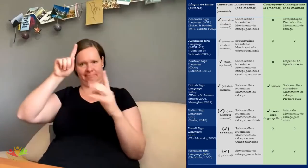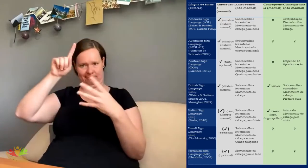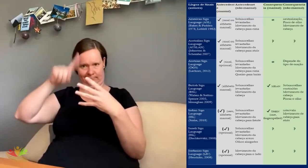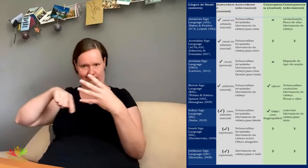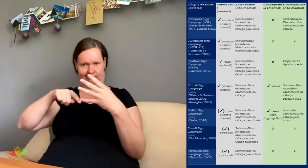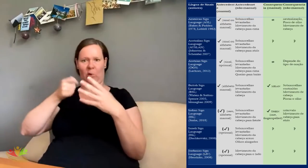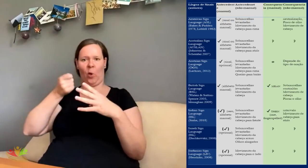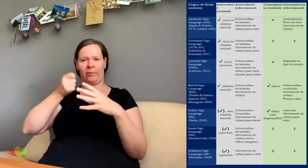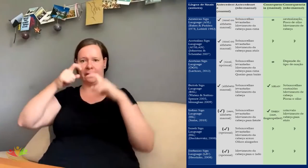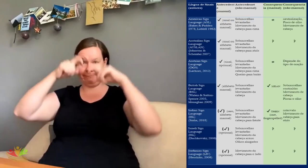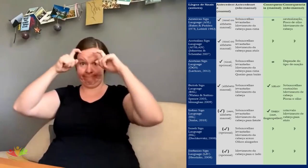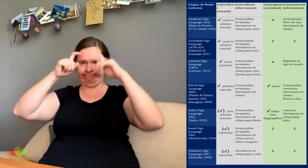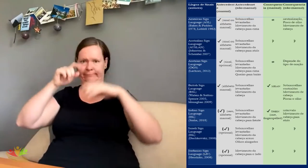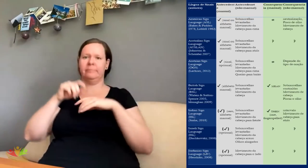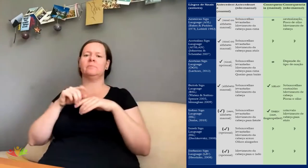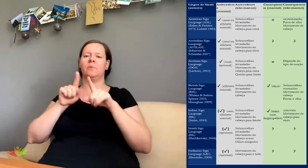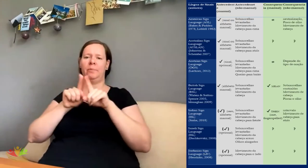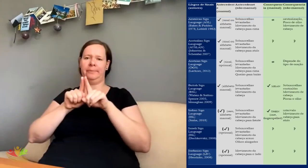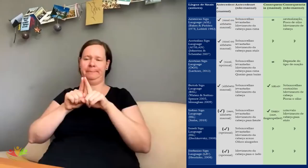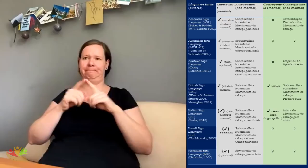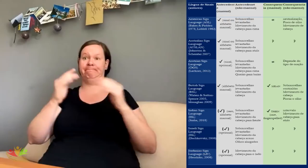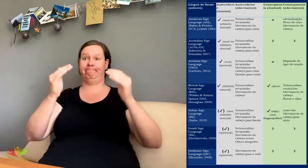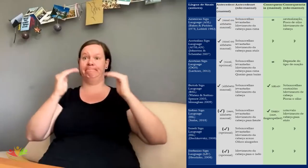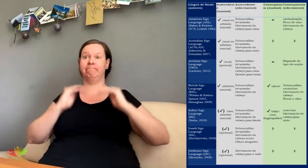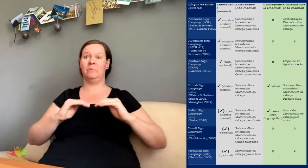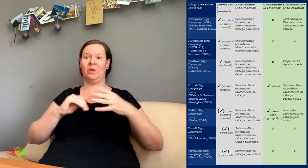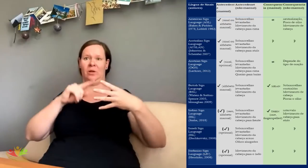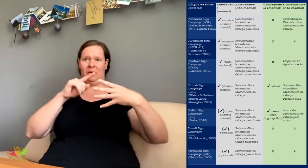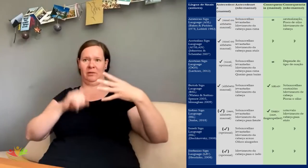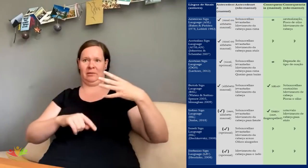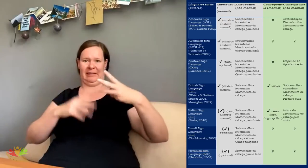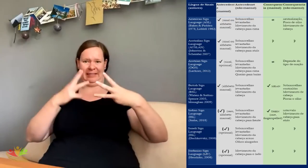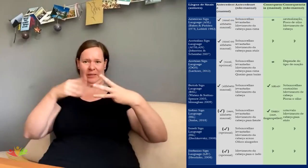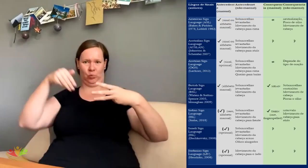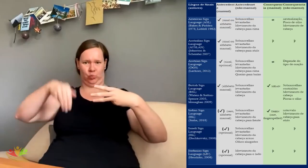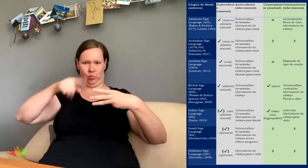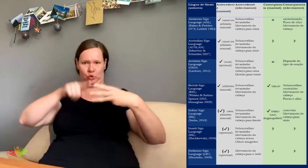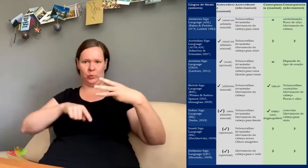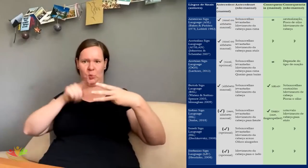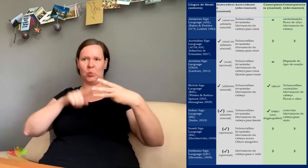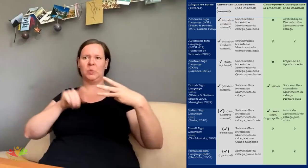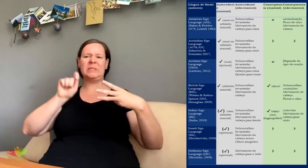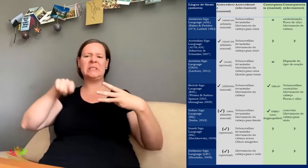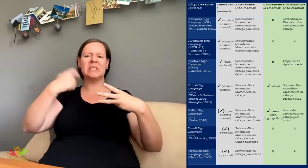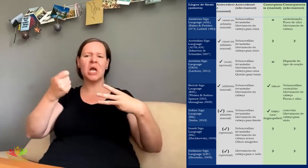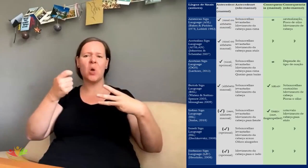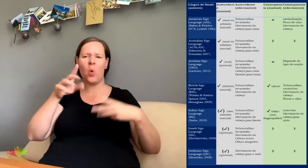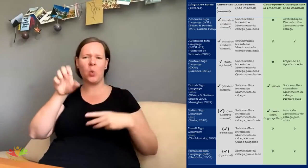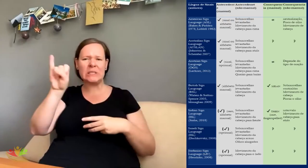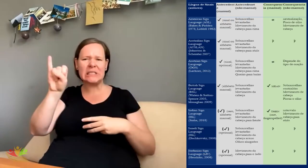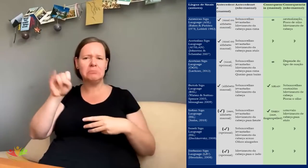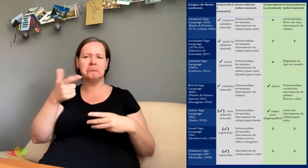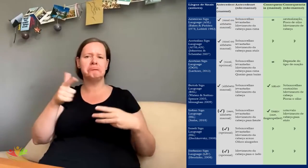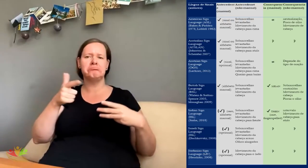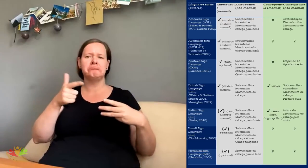não é obrigatório. E nessas 4 línguas de sinais também as marcas não manuais, como por exemplo o levante da